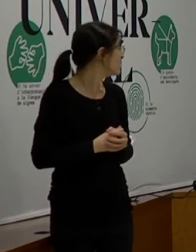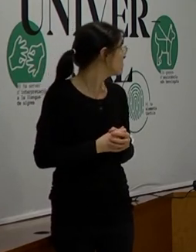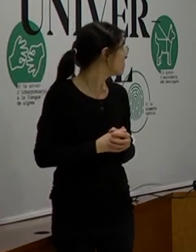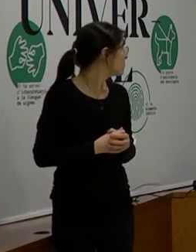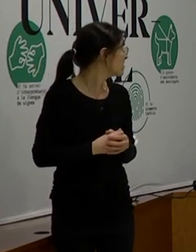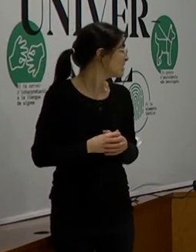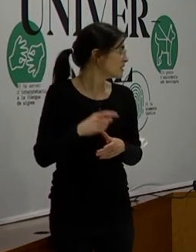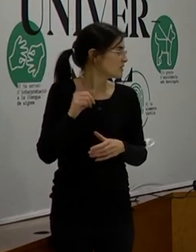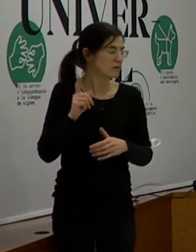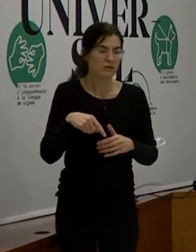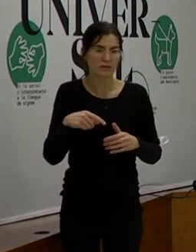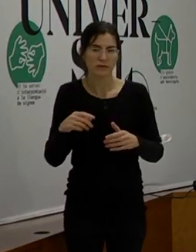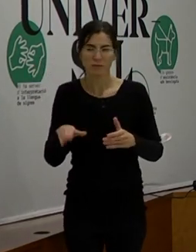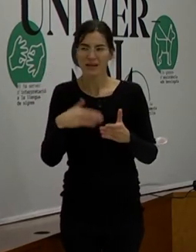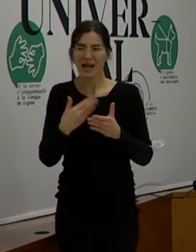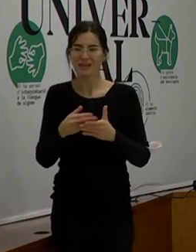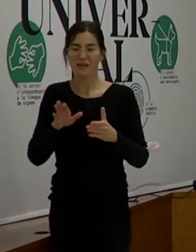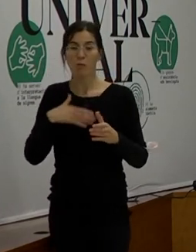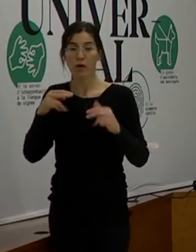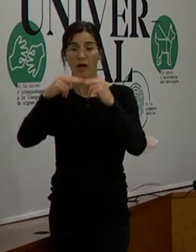I comuniquen barrios.